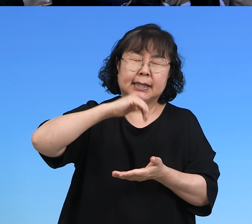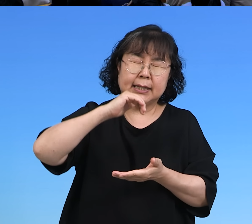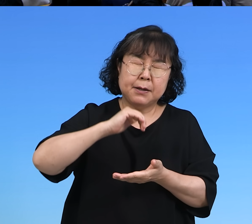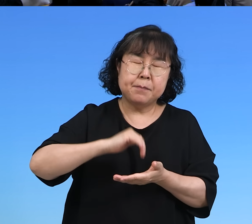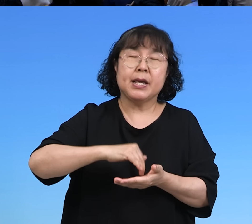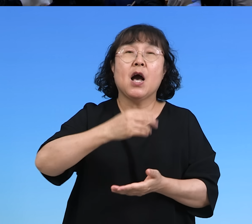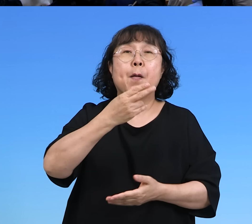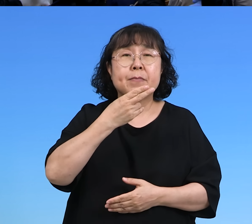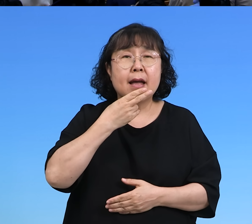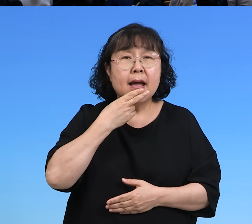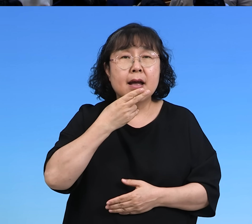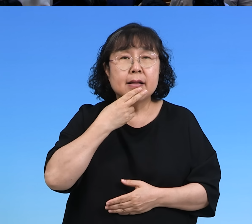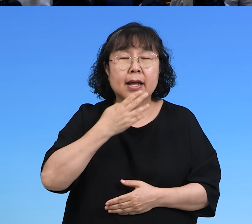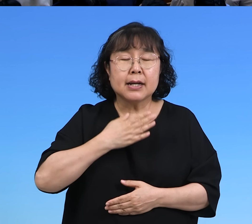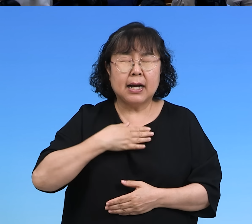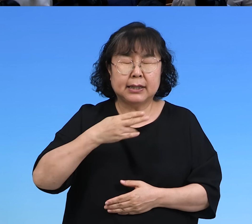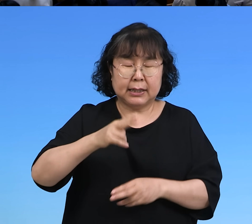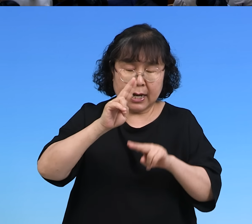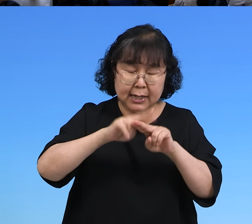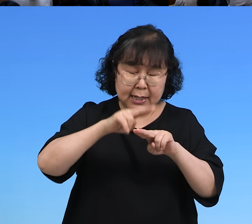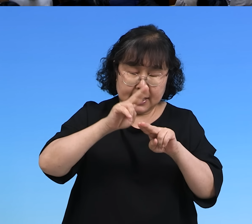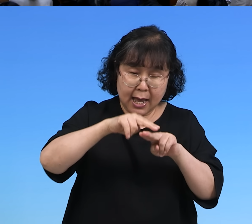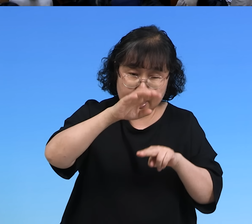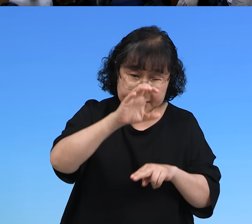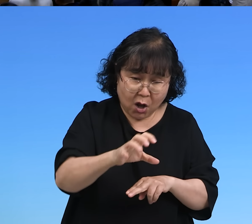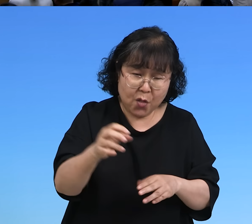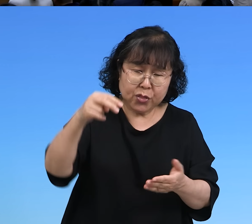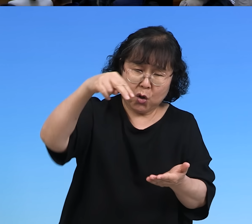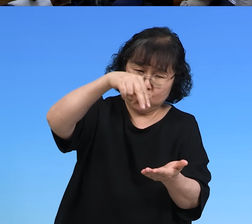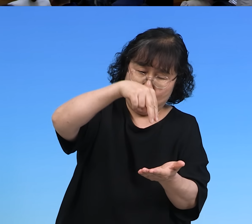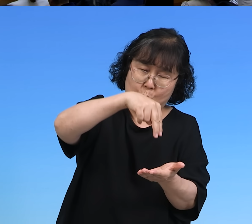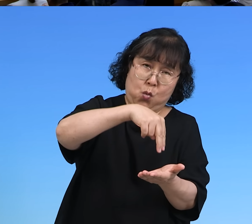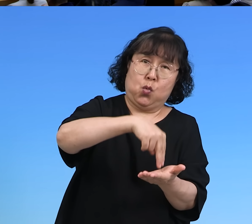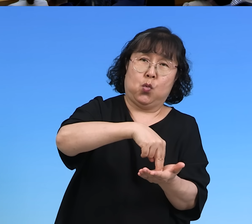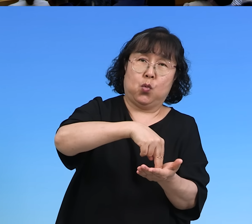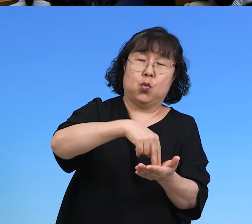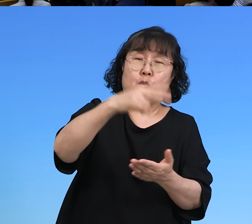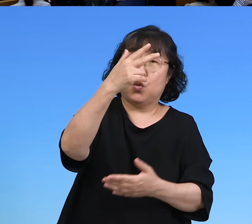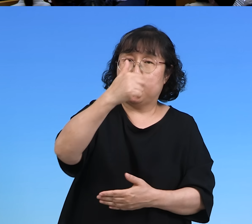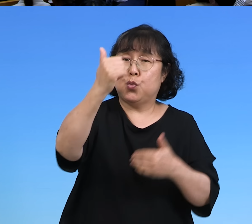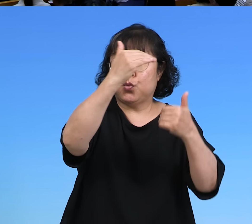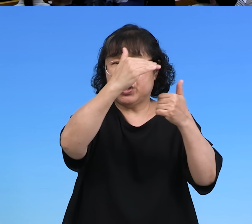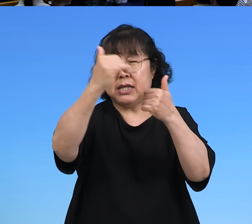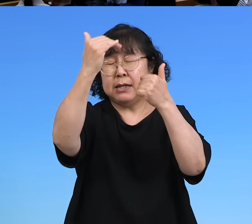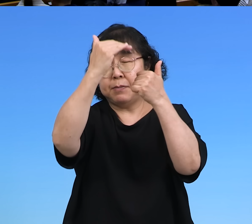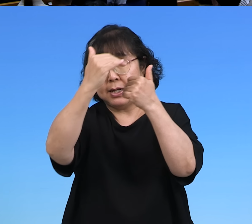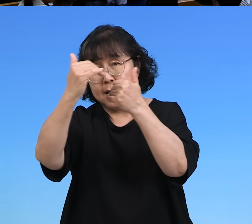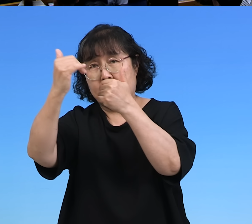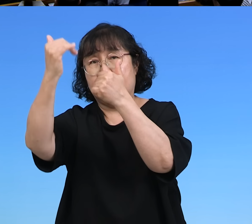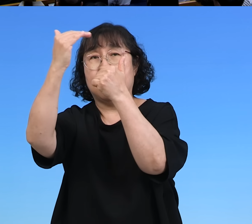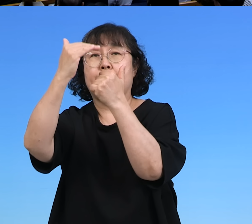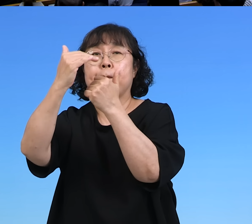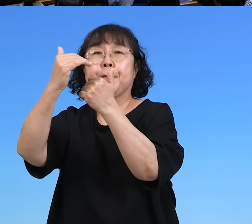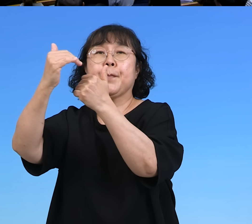후회하심이 없네. 내가 이 자리에 선 것도 주의 부르심이라.